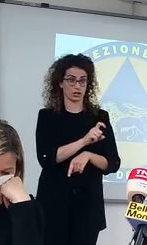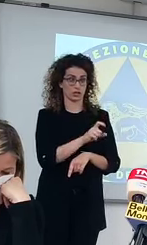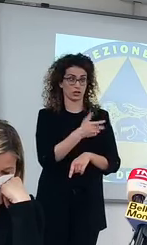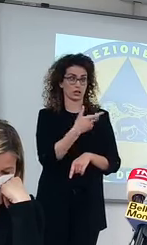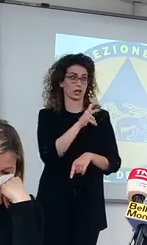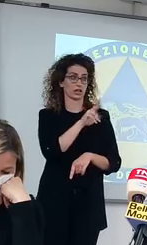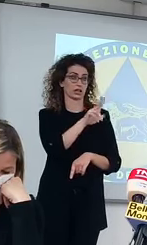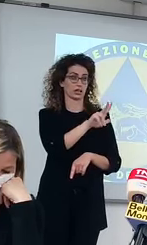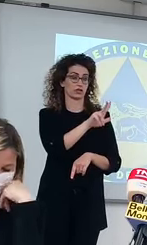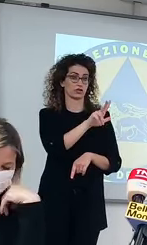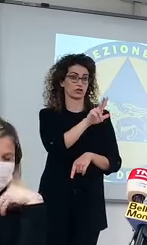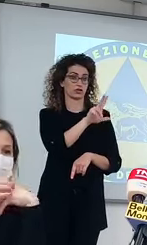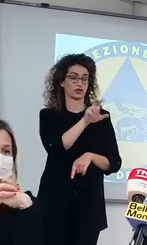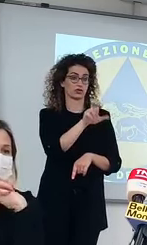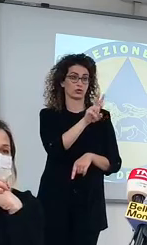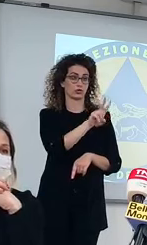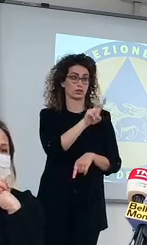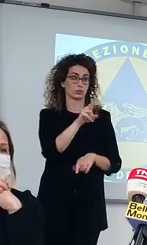fatti un po'?